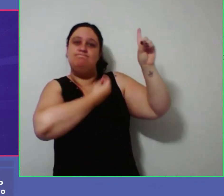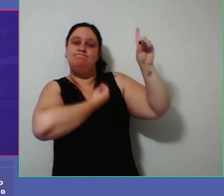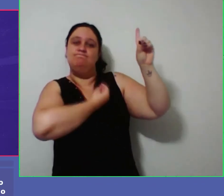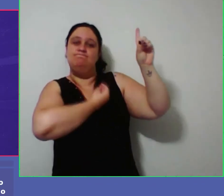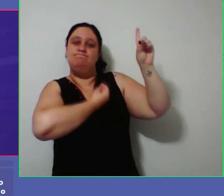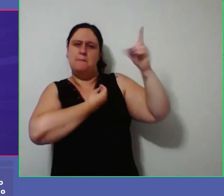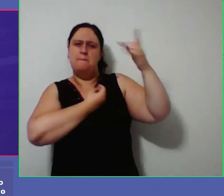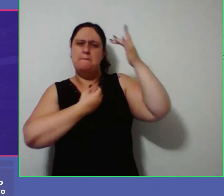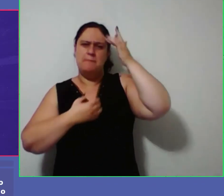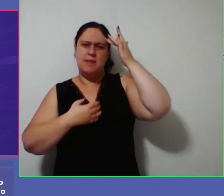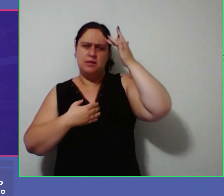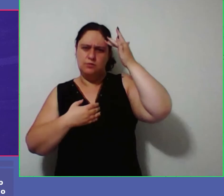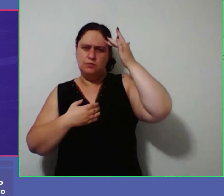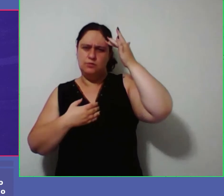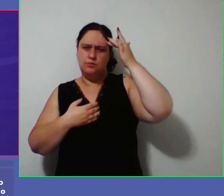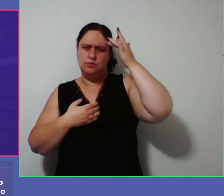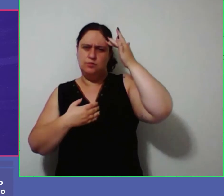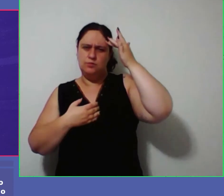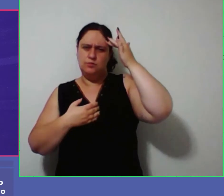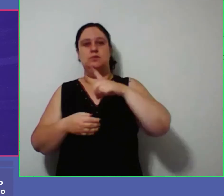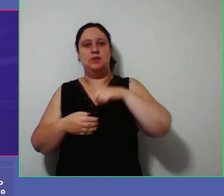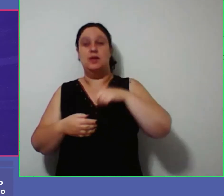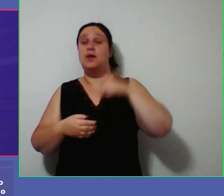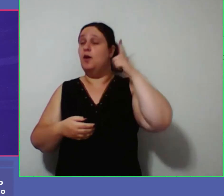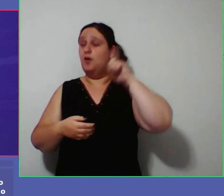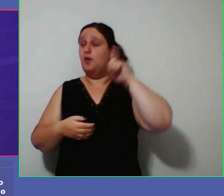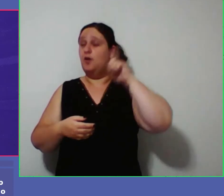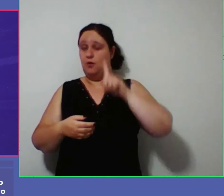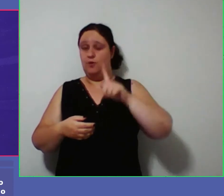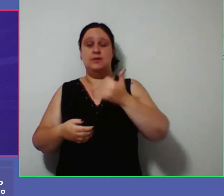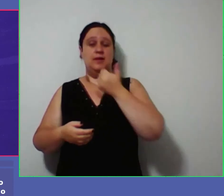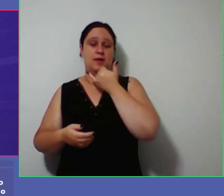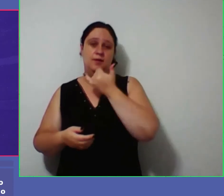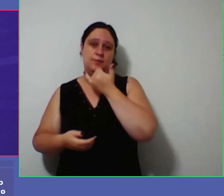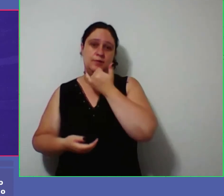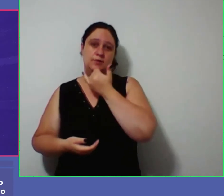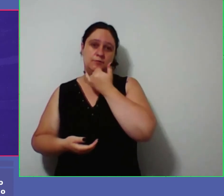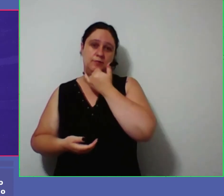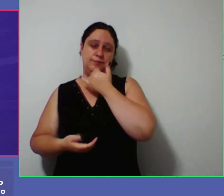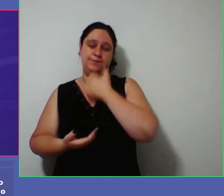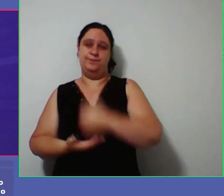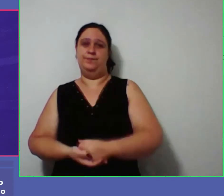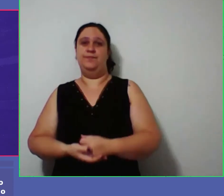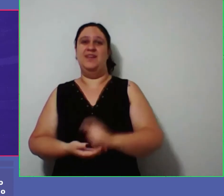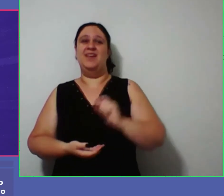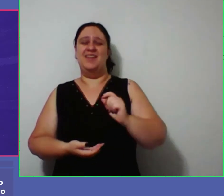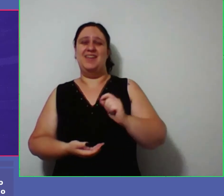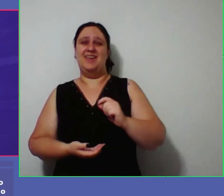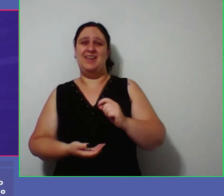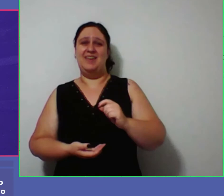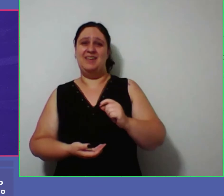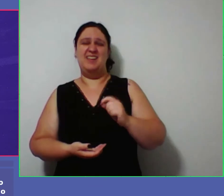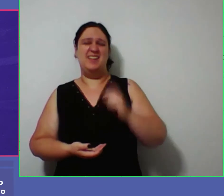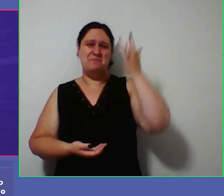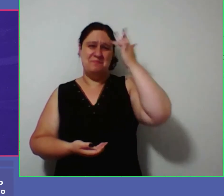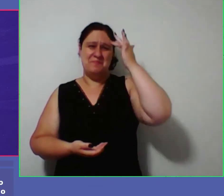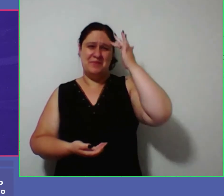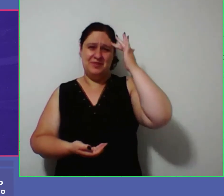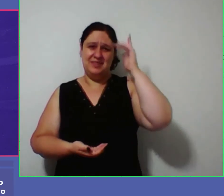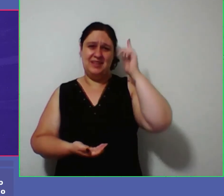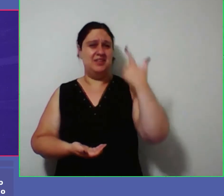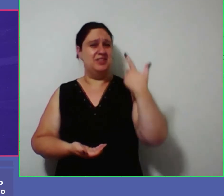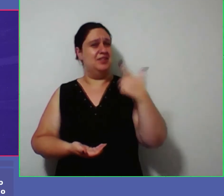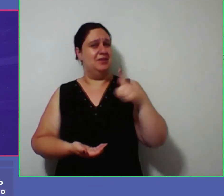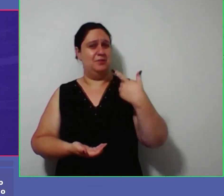quem tem mais facilidade em perdoar. Irmãos, geralmente quem é imaturo não consegue perdoar. Irmão, vamos aprender